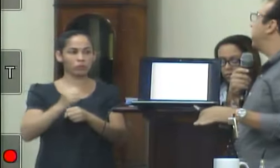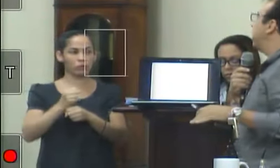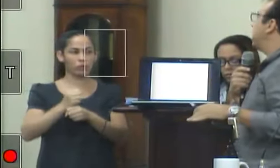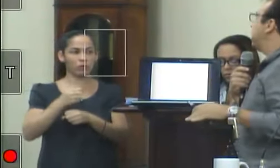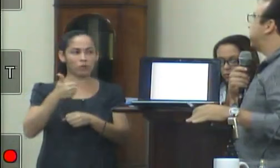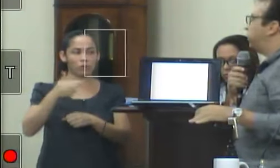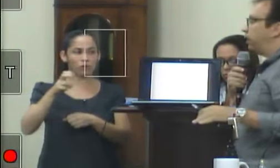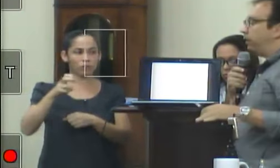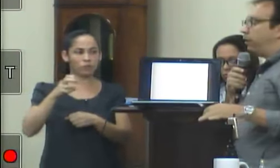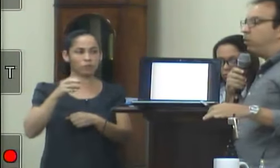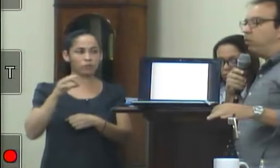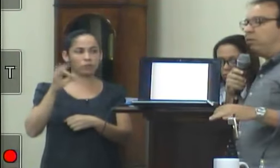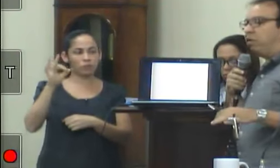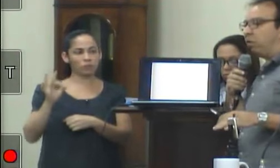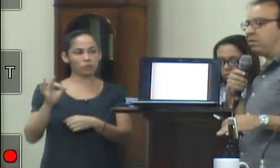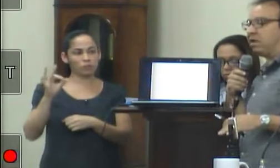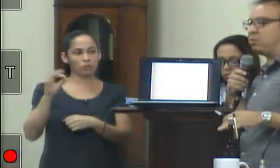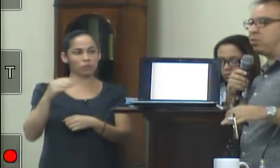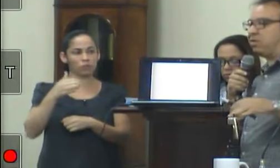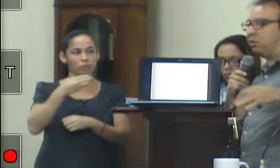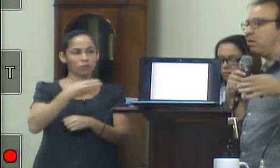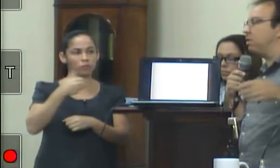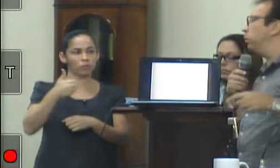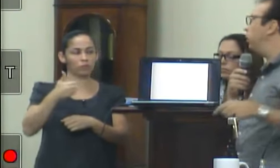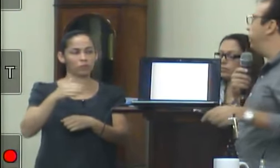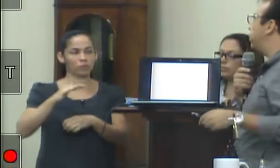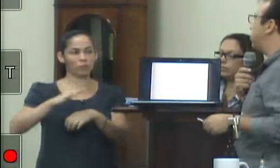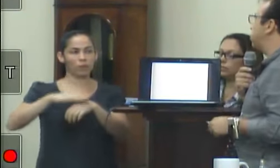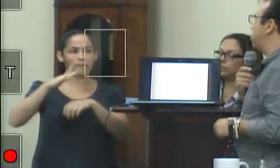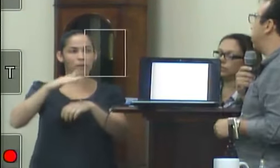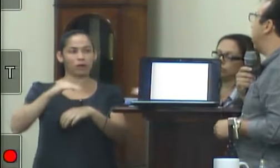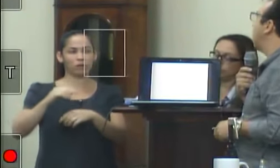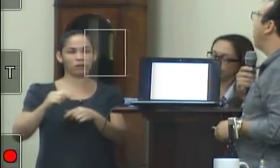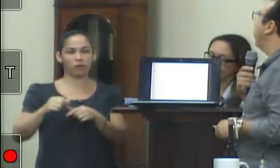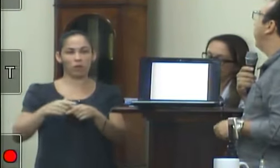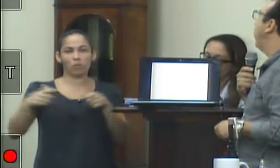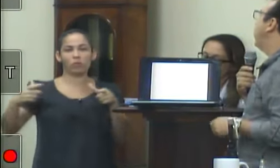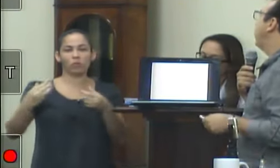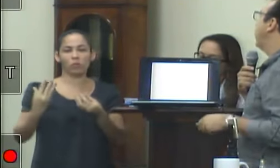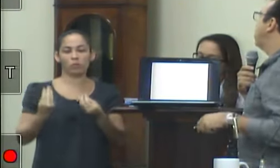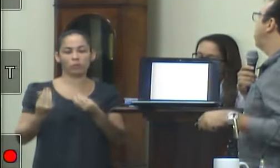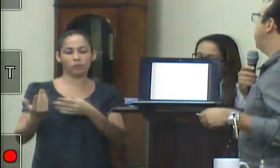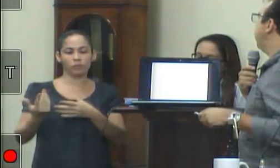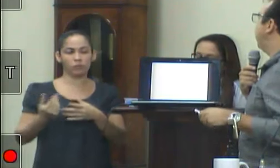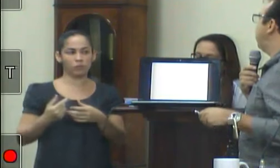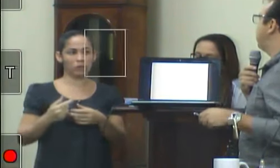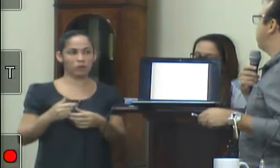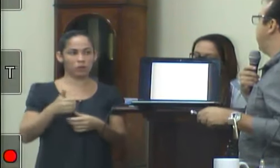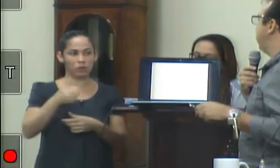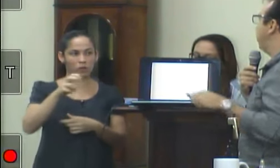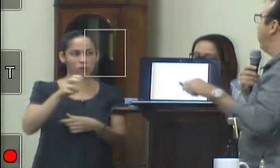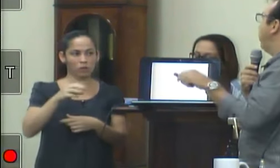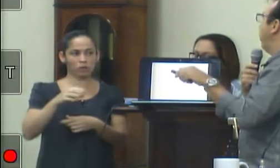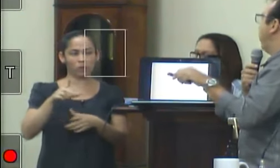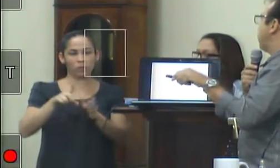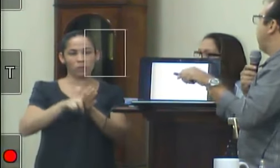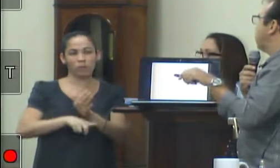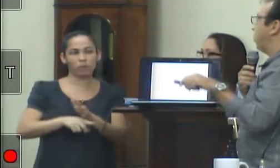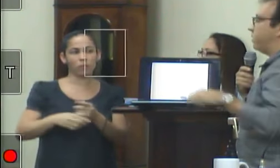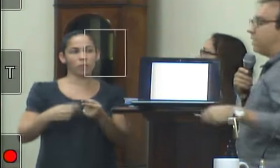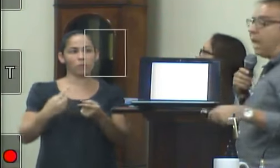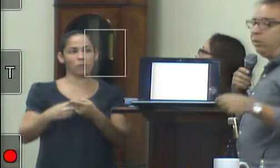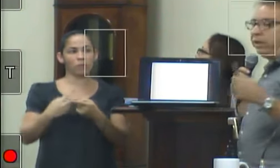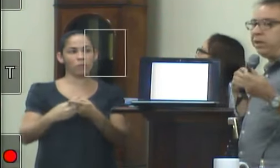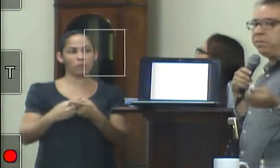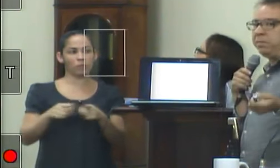aplicado, cerca de 31,6% acima do limite constitucional, né, que é de no mínimo 15%. Ressalto-se